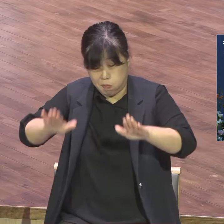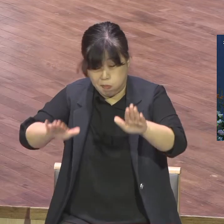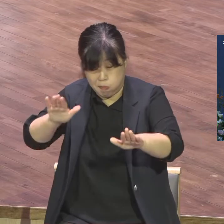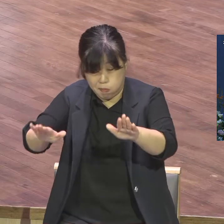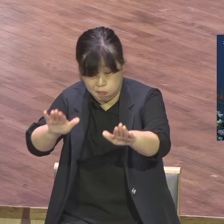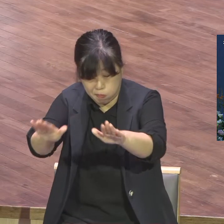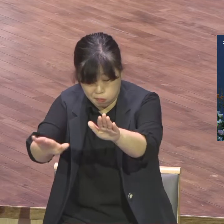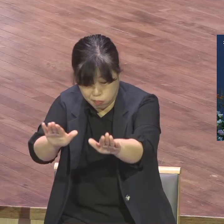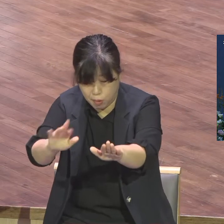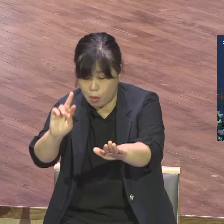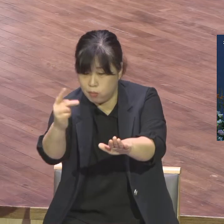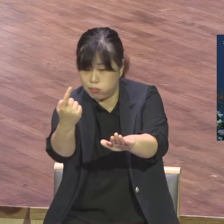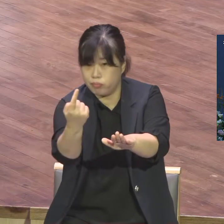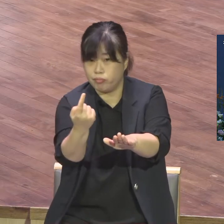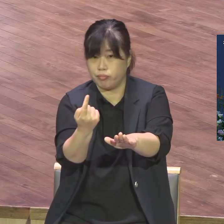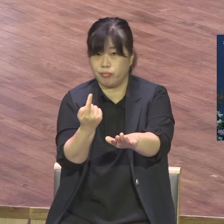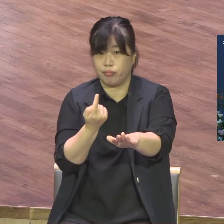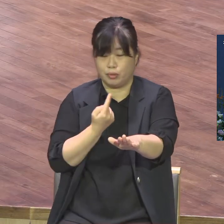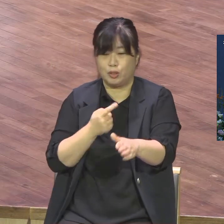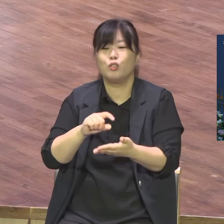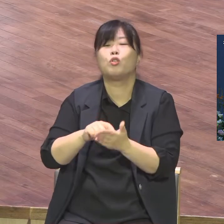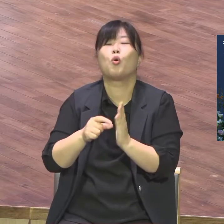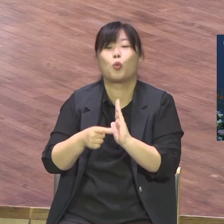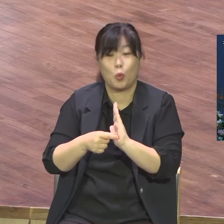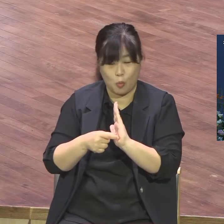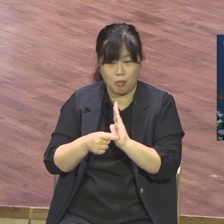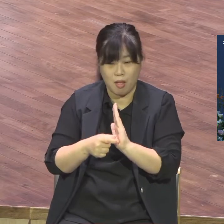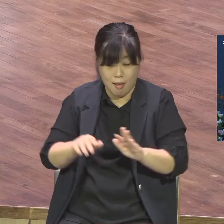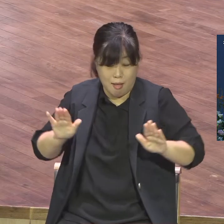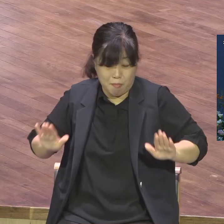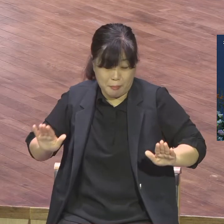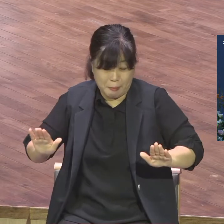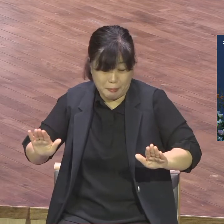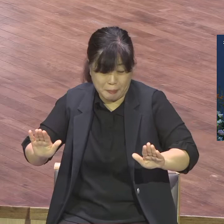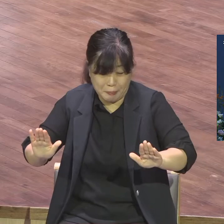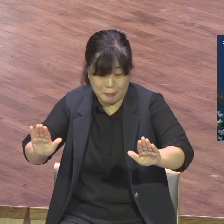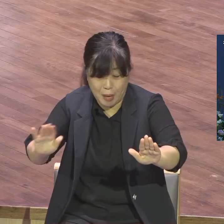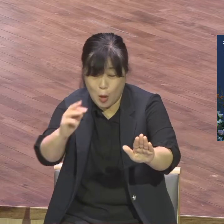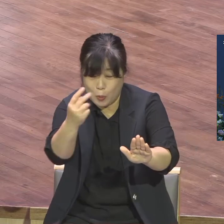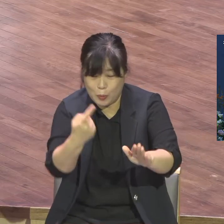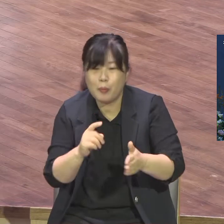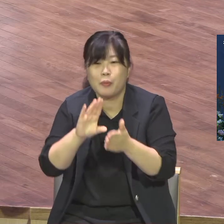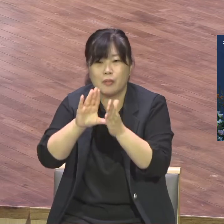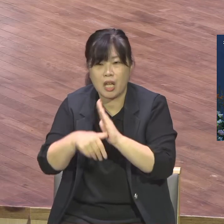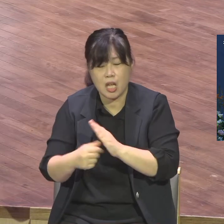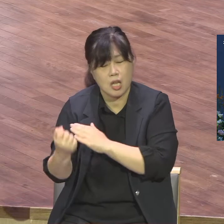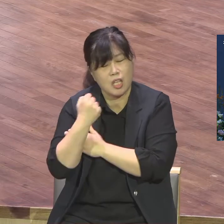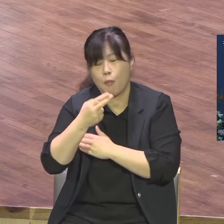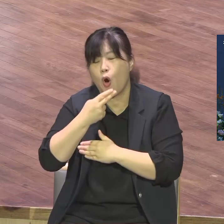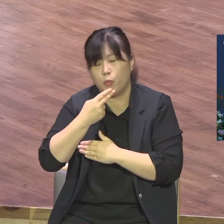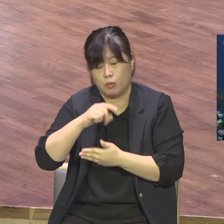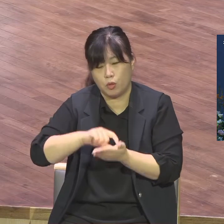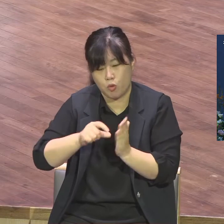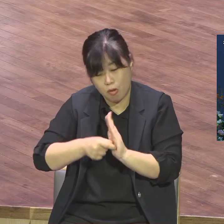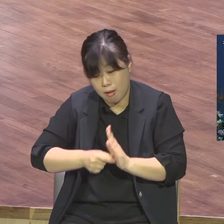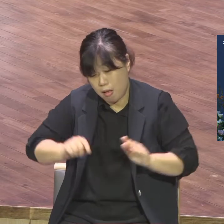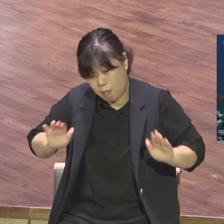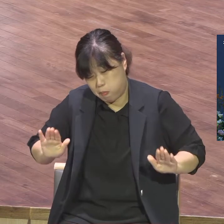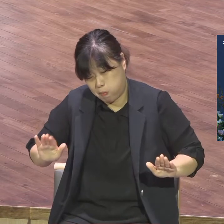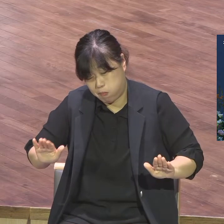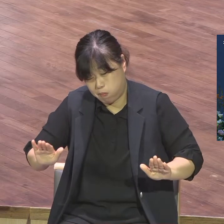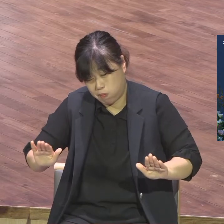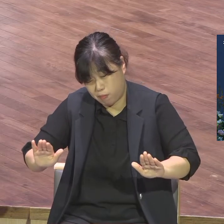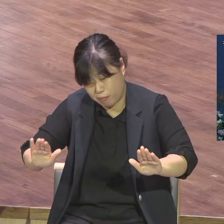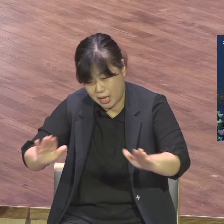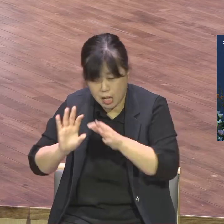이제 강대상에 가야 되는데 이 강대상 갈 힘이 없는 거예요. 기어갈 정도로 힘이 없는 거예요. 의사를 찍고 갈